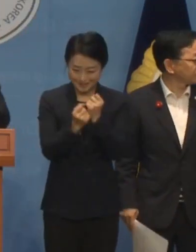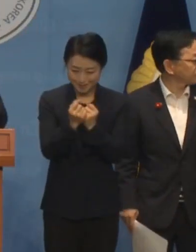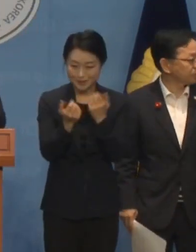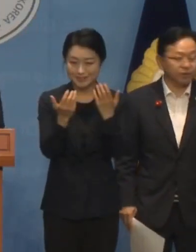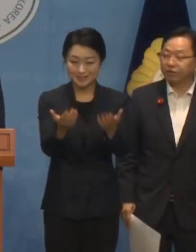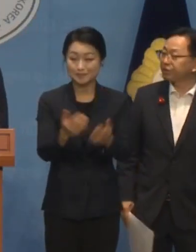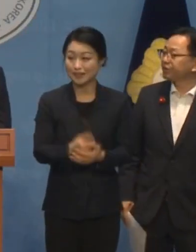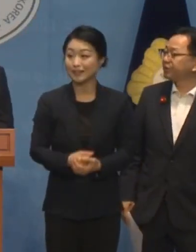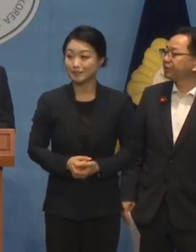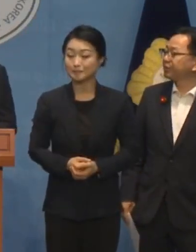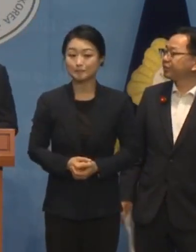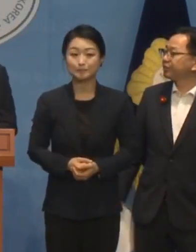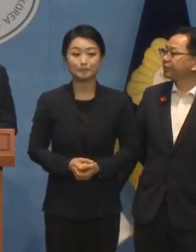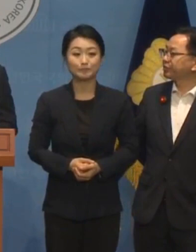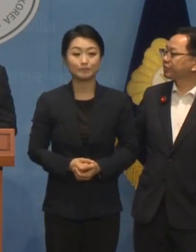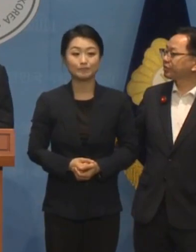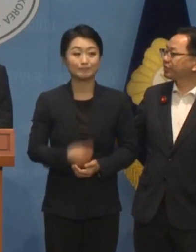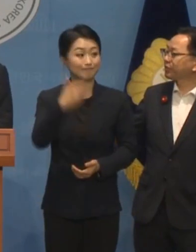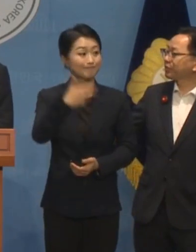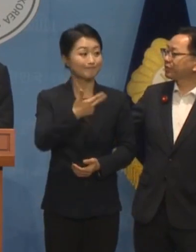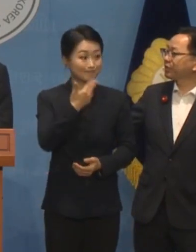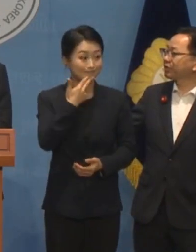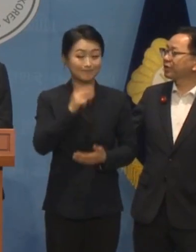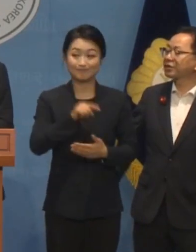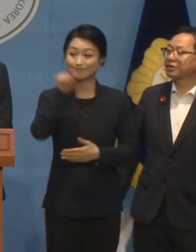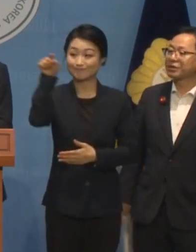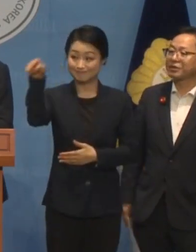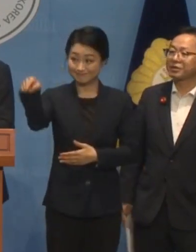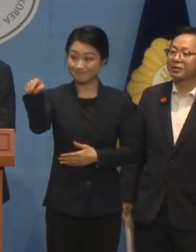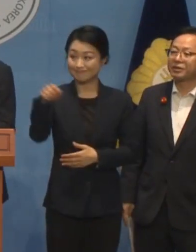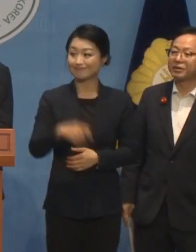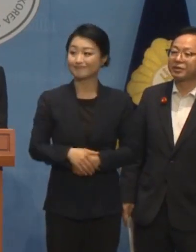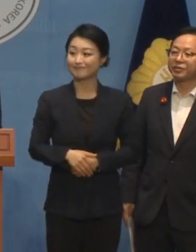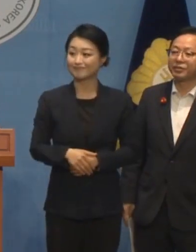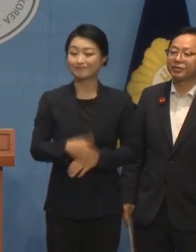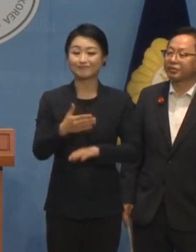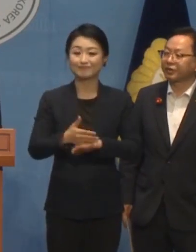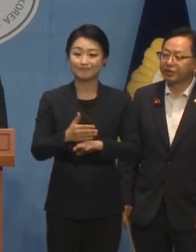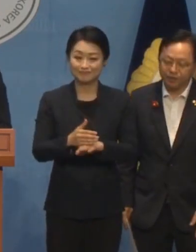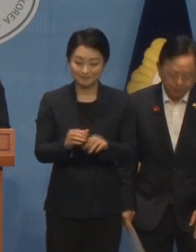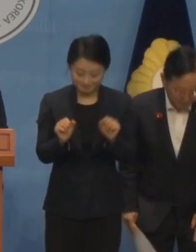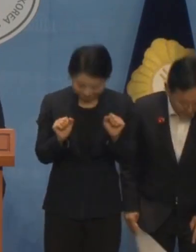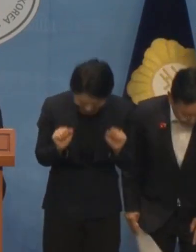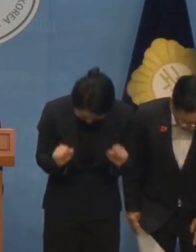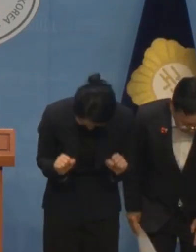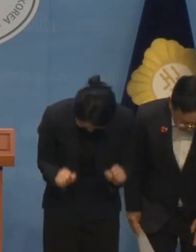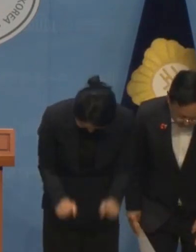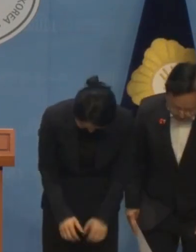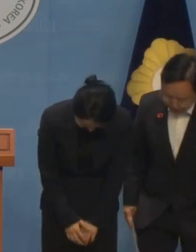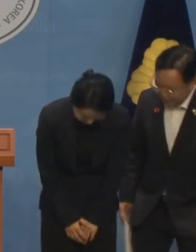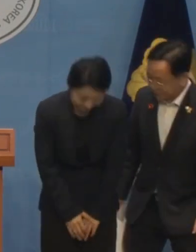자, 기자님들 여기서 질문이 없으시면 나가서 백브리핑 하겠습니다. 고맙습니다.